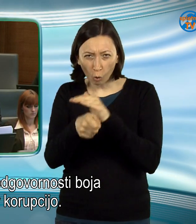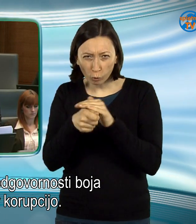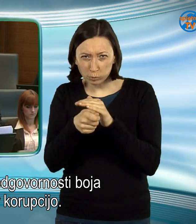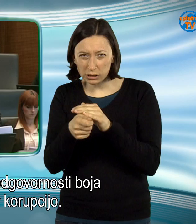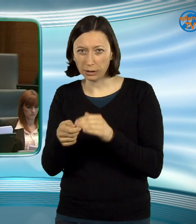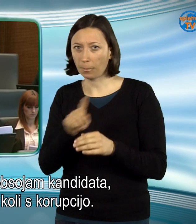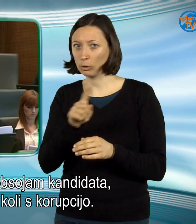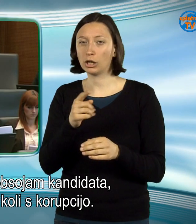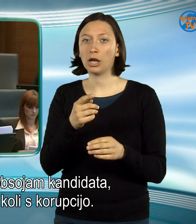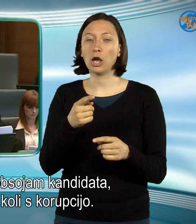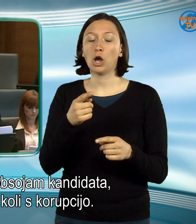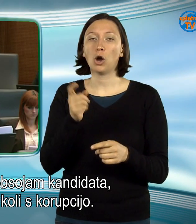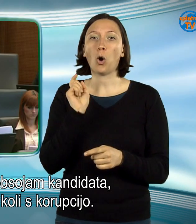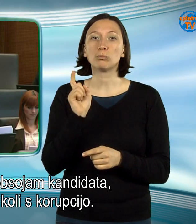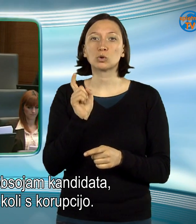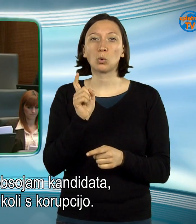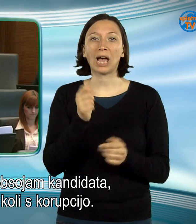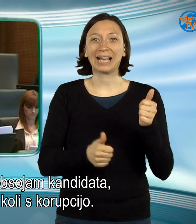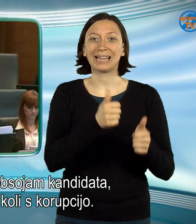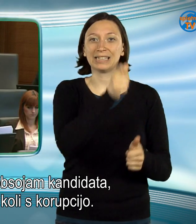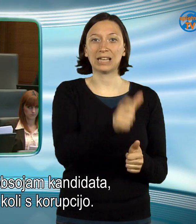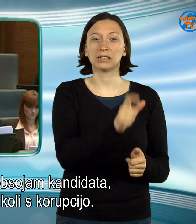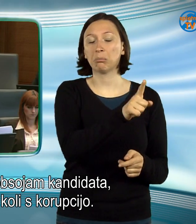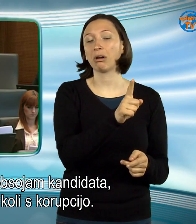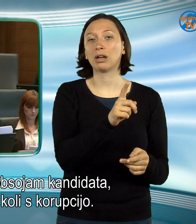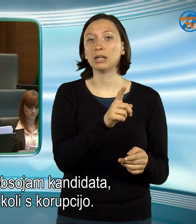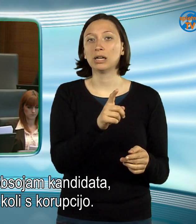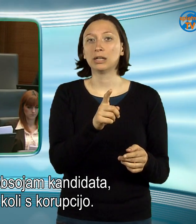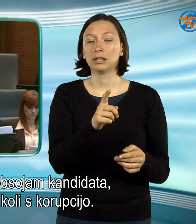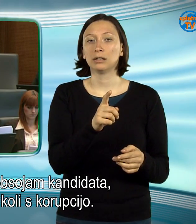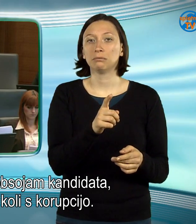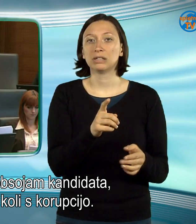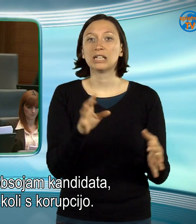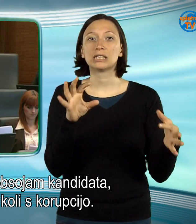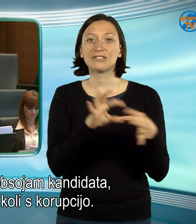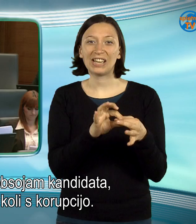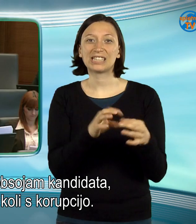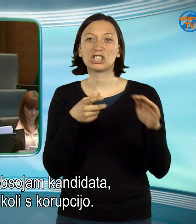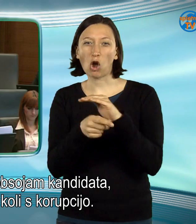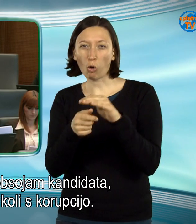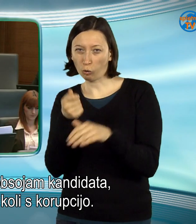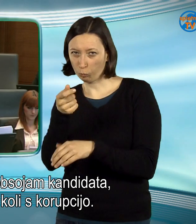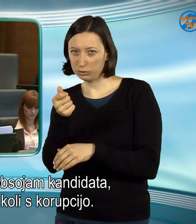Pa s tem ne obsojam kandidata, da ima kakorkoli kaj s korupcijo. Dejstvo pa